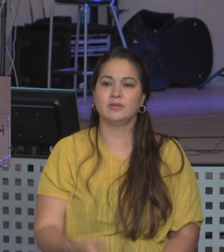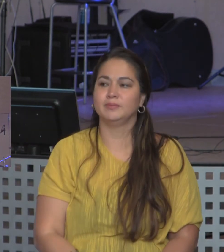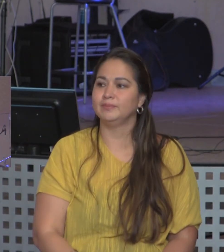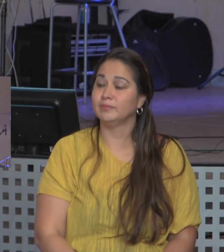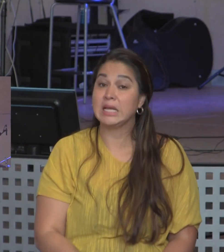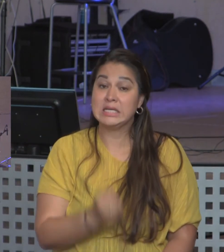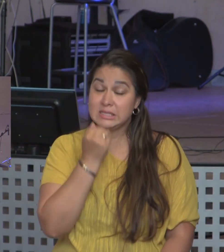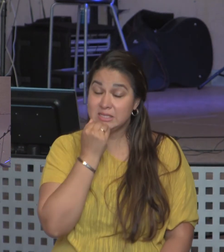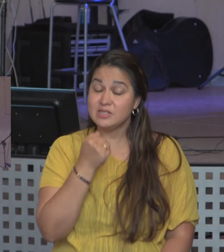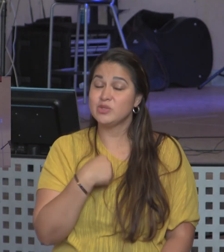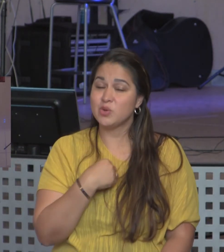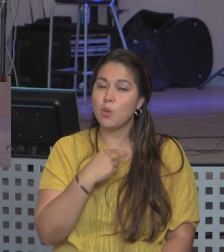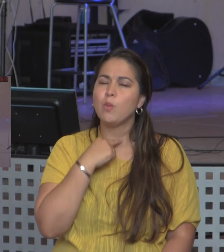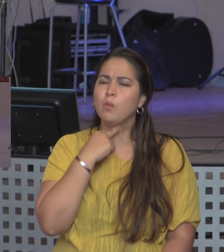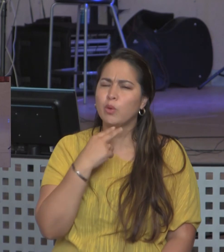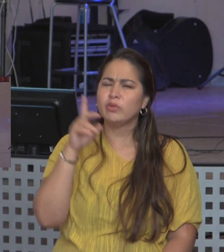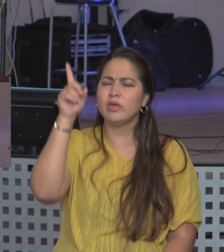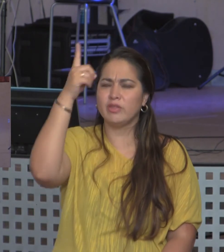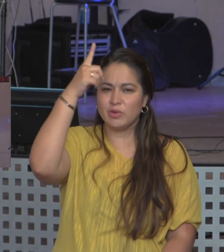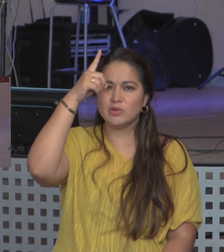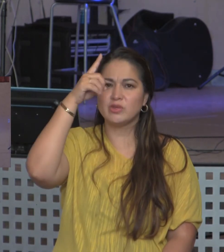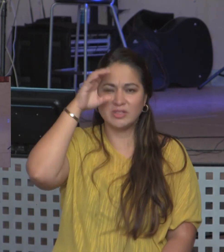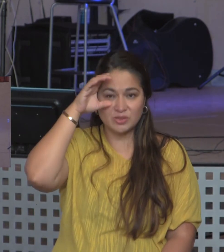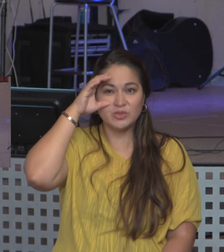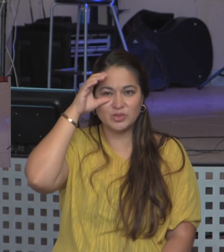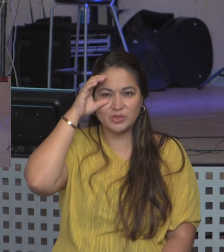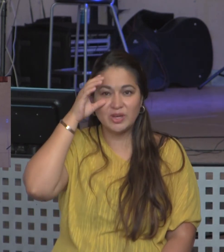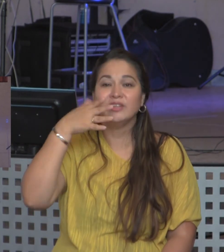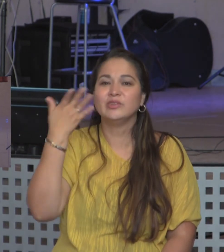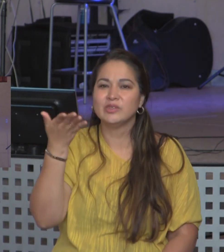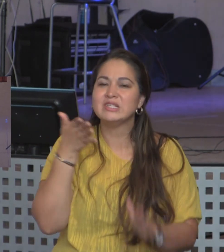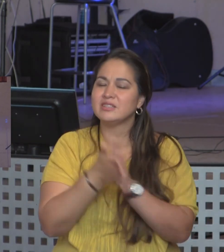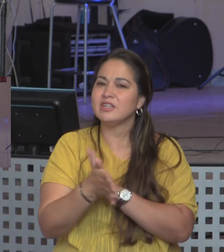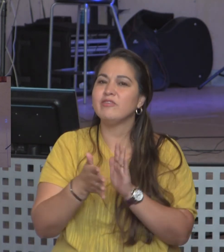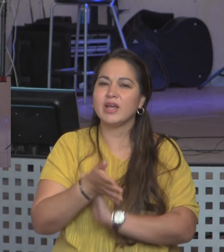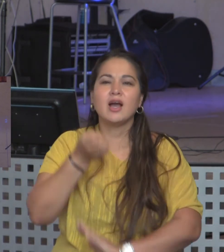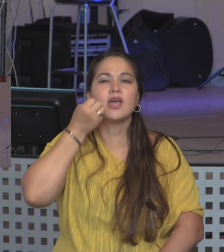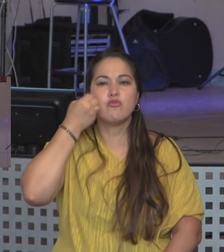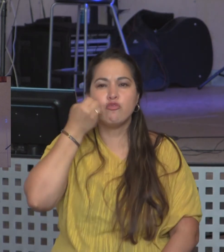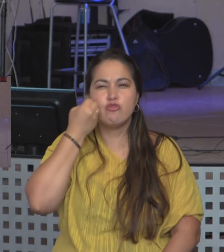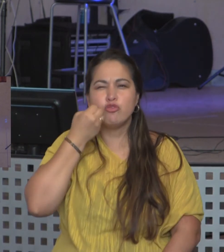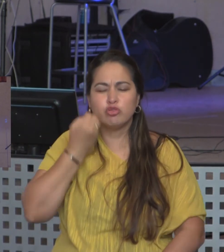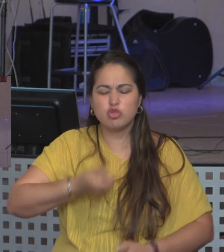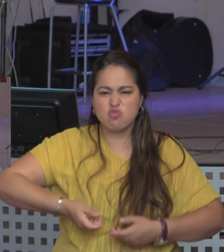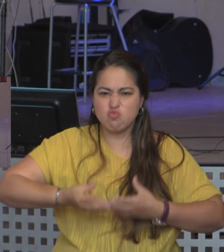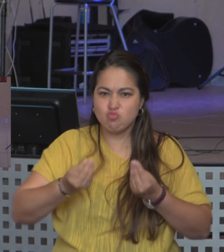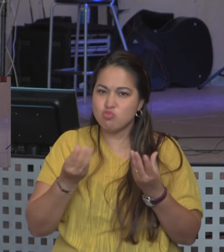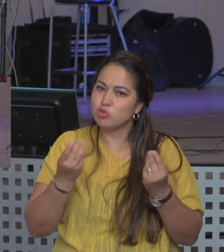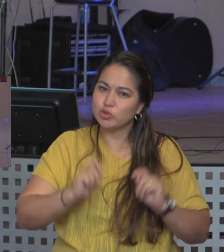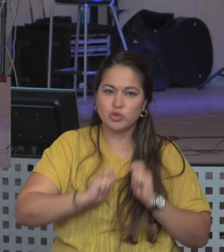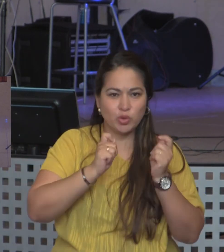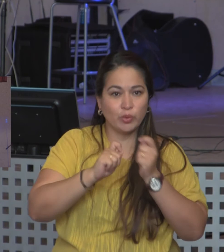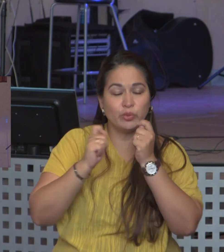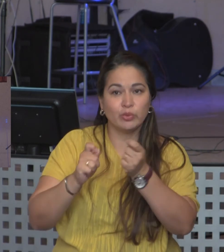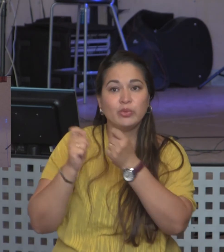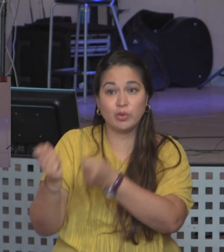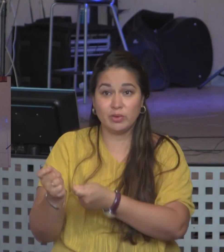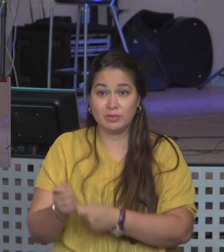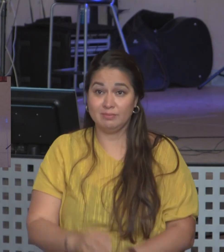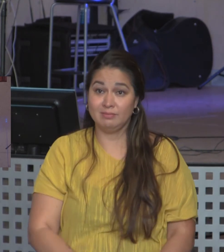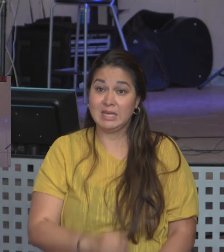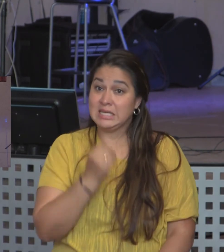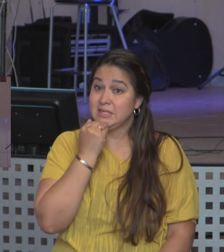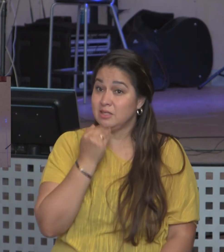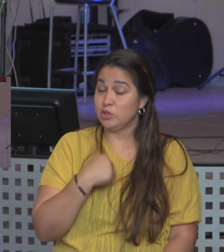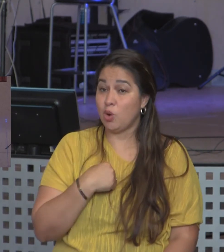Cuanto más oiga de Dios, más fruto voy a dar. Cuanto menos oiga, menos fruto voy a dar. No importa la